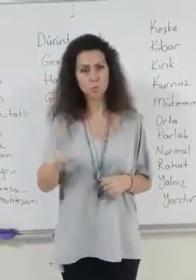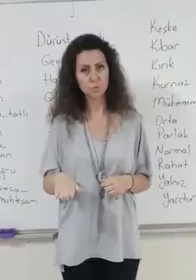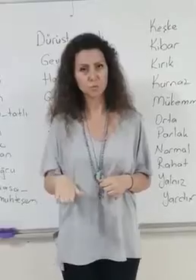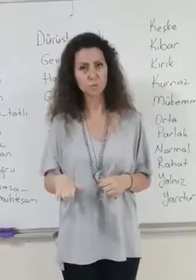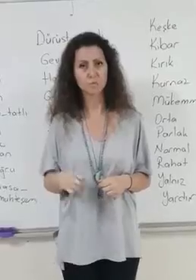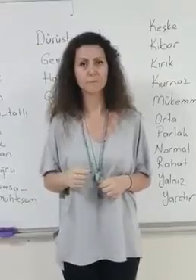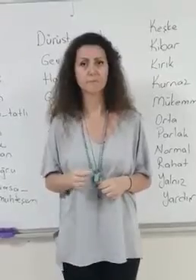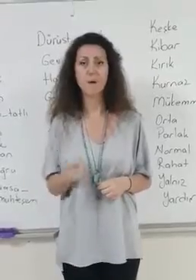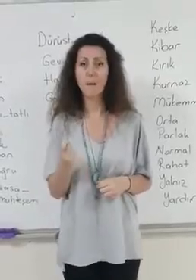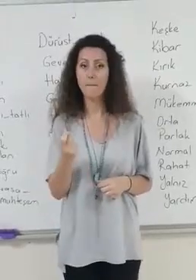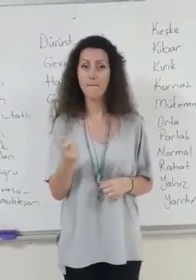pahalı,